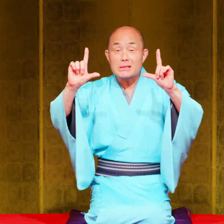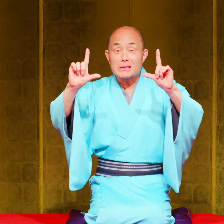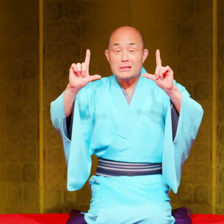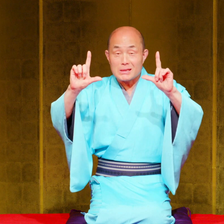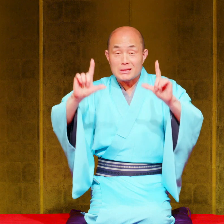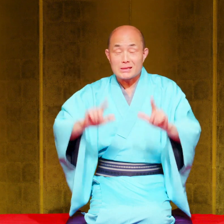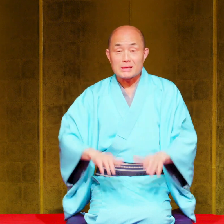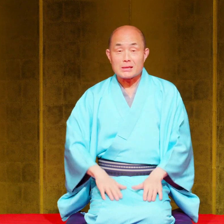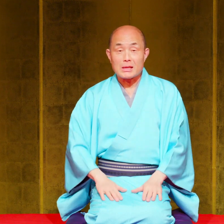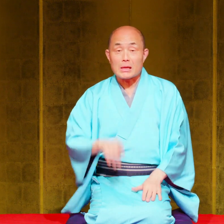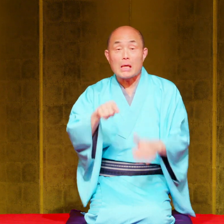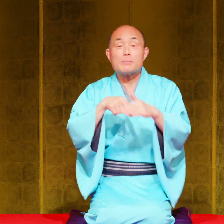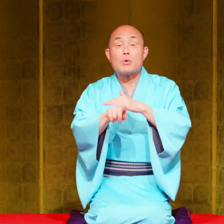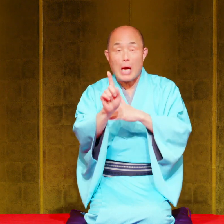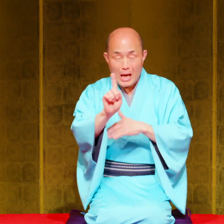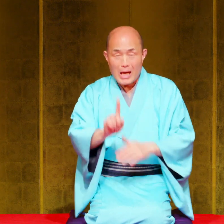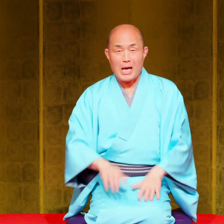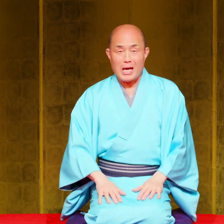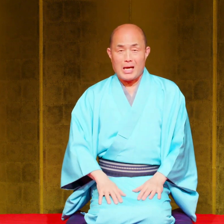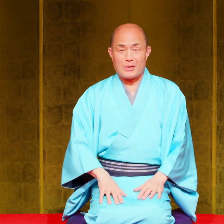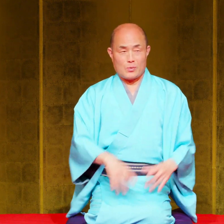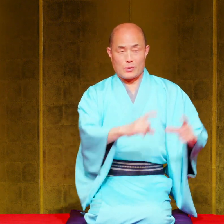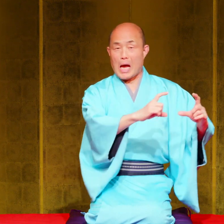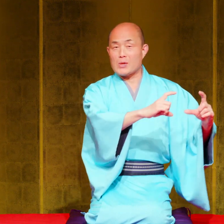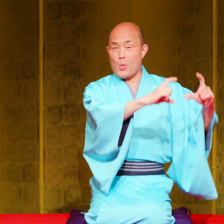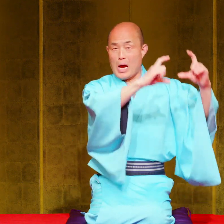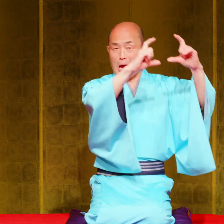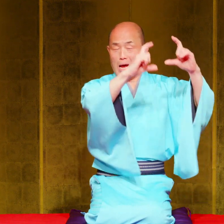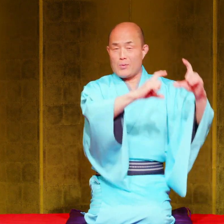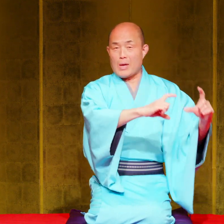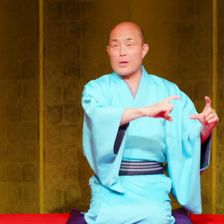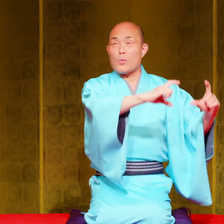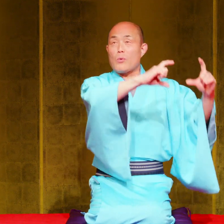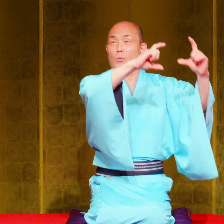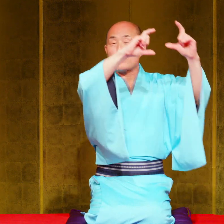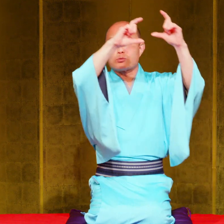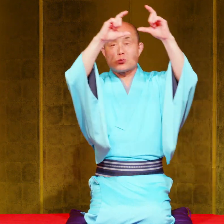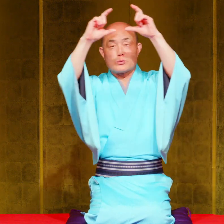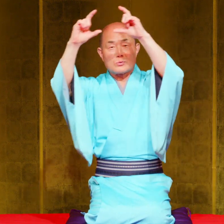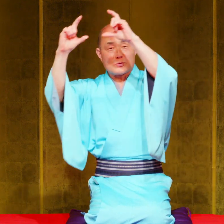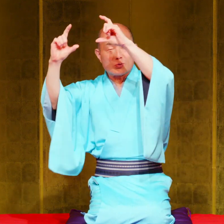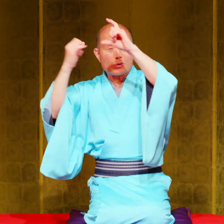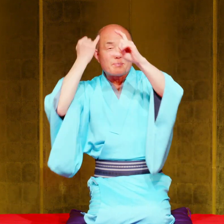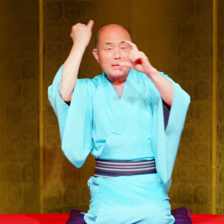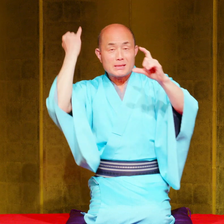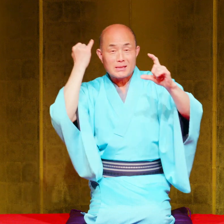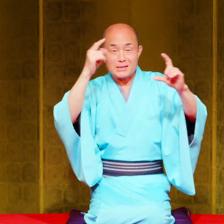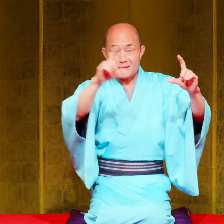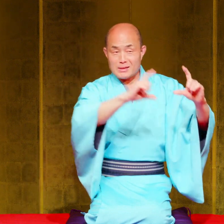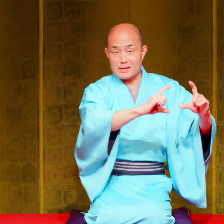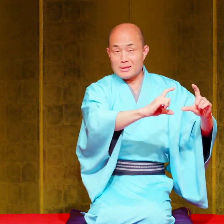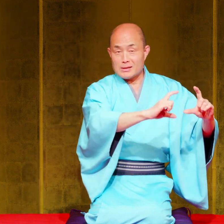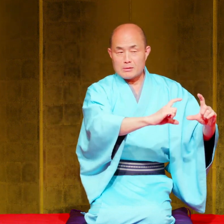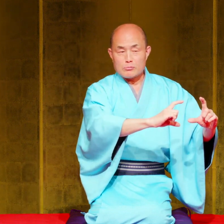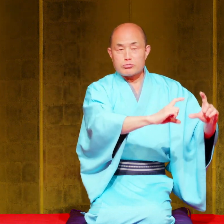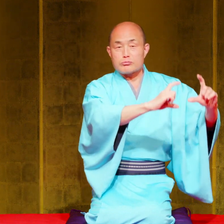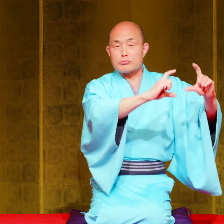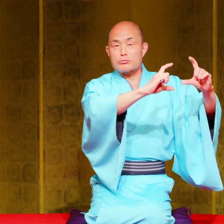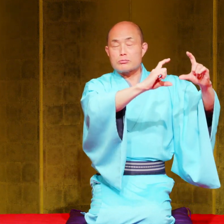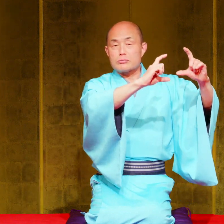東の意味はですね、太陽が東から昇りますね。そういうイメージです。